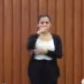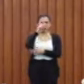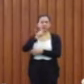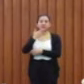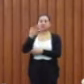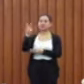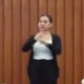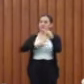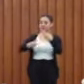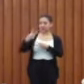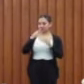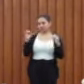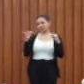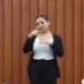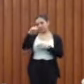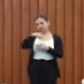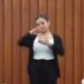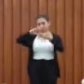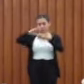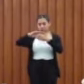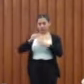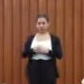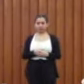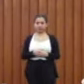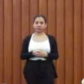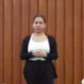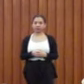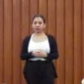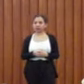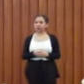comisión. Para empezar,